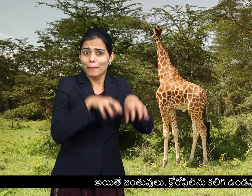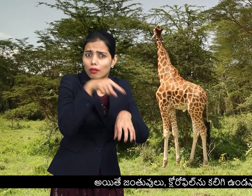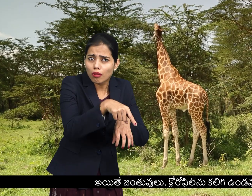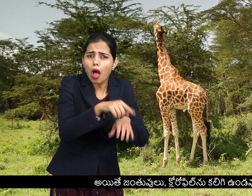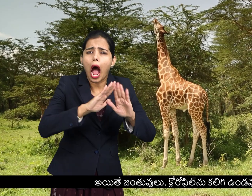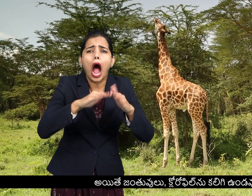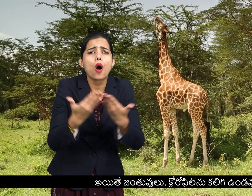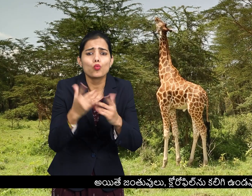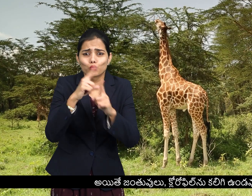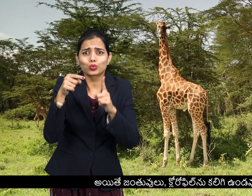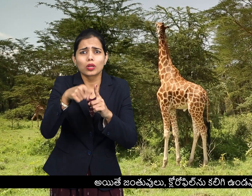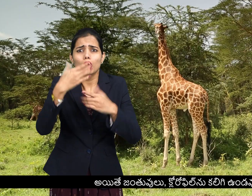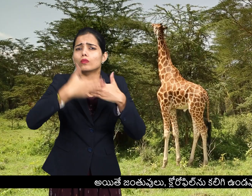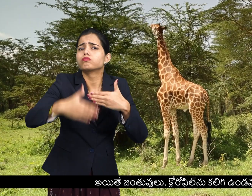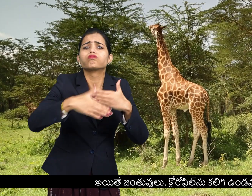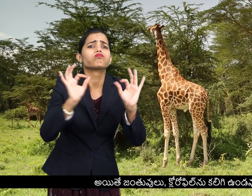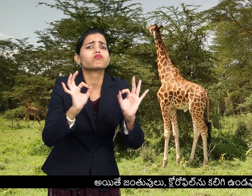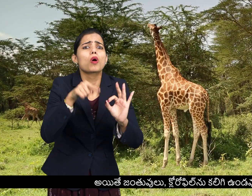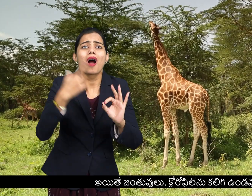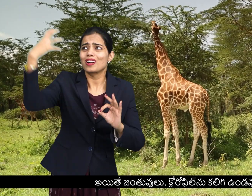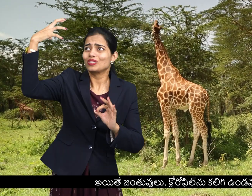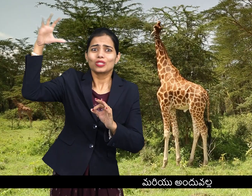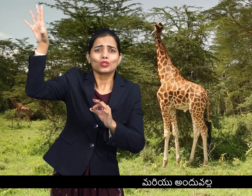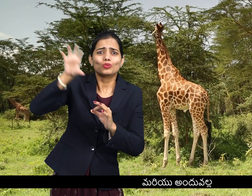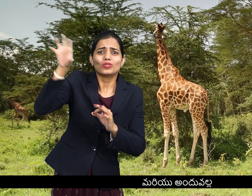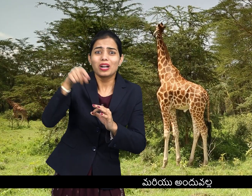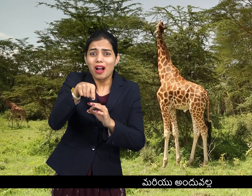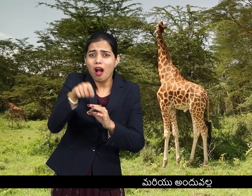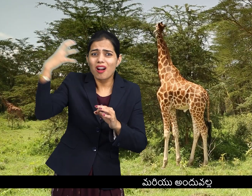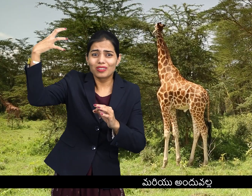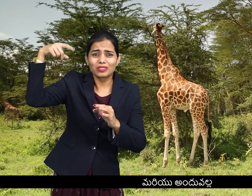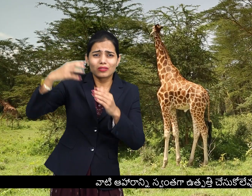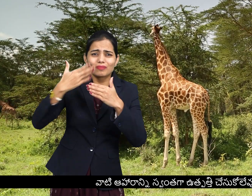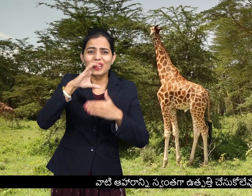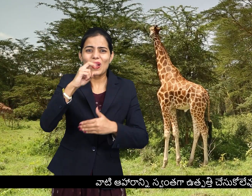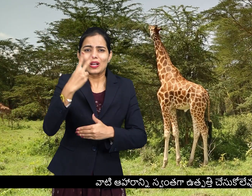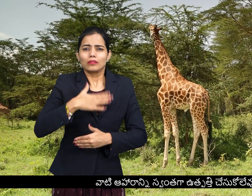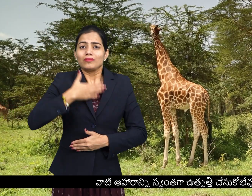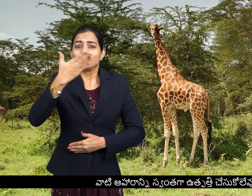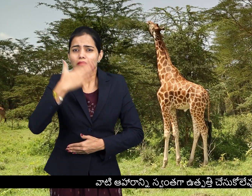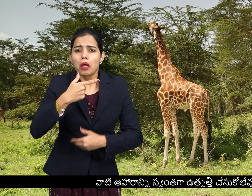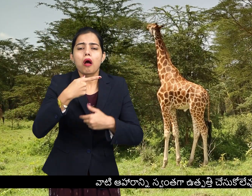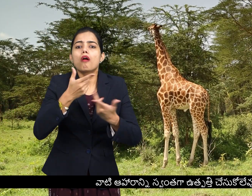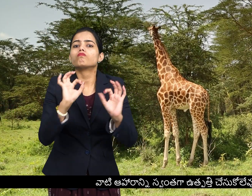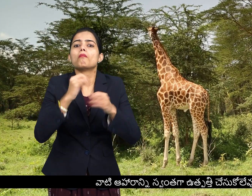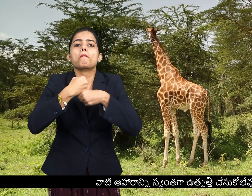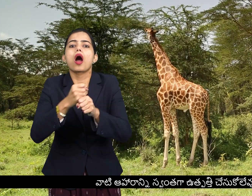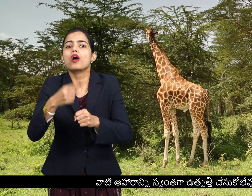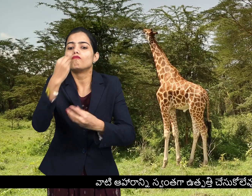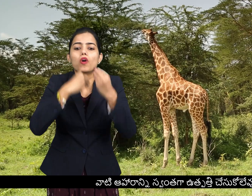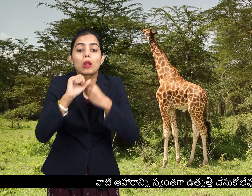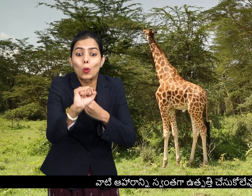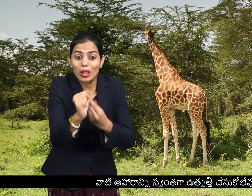అయితే జంతువులు క్లోరోఫిల్ను కలిగి ఉండవు మరియు అందువల్ల వాటి ఆహారాన్ని స్వంతగా